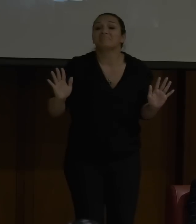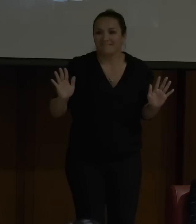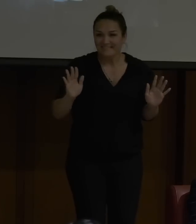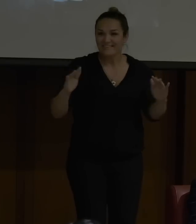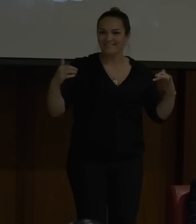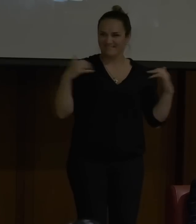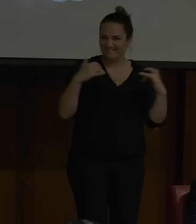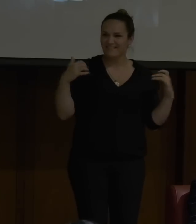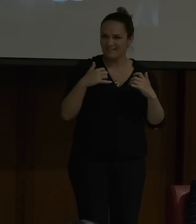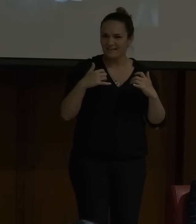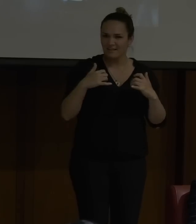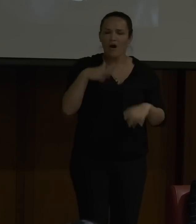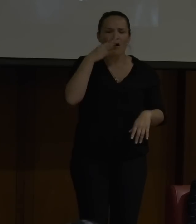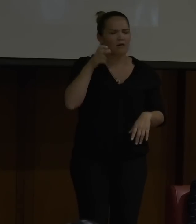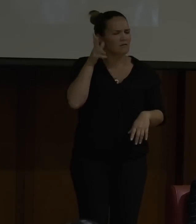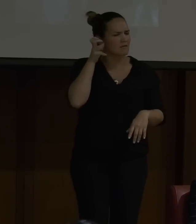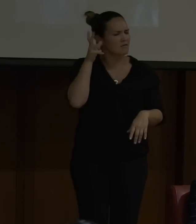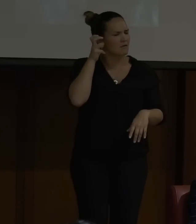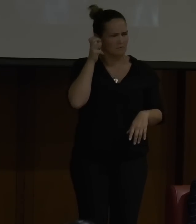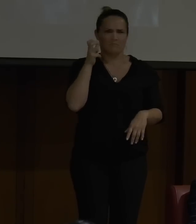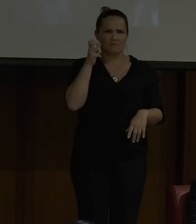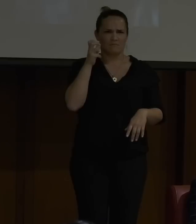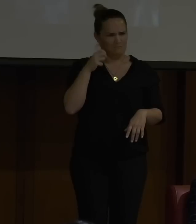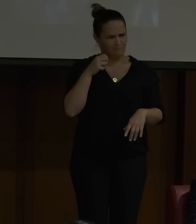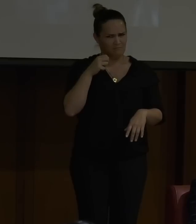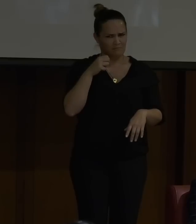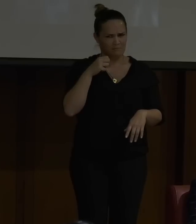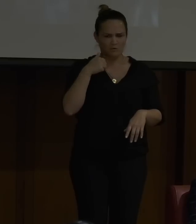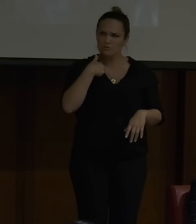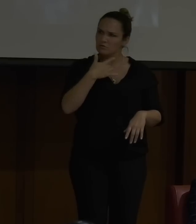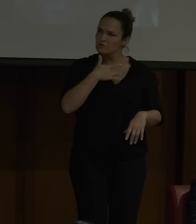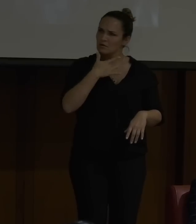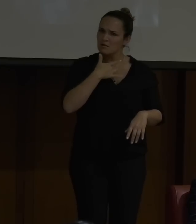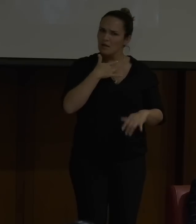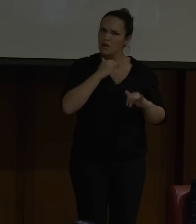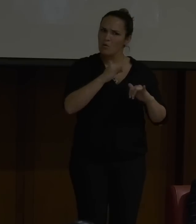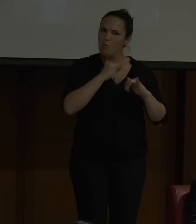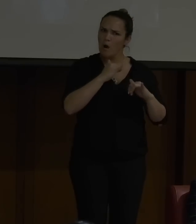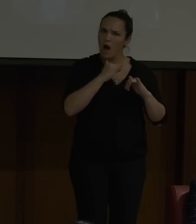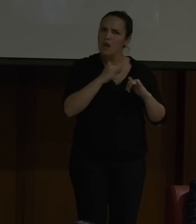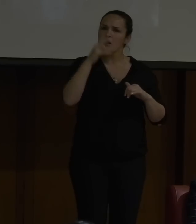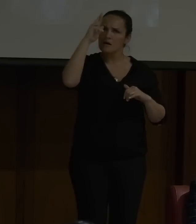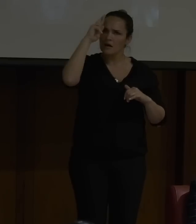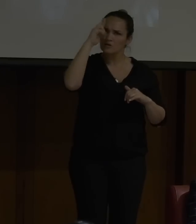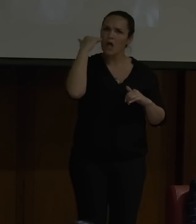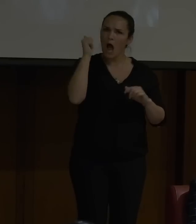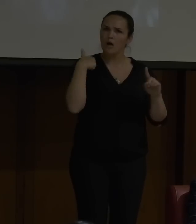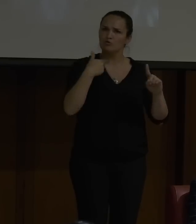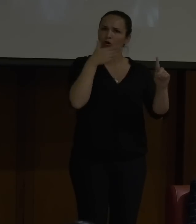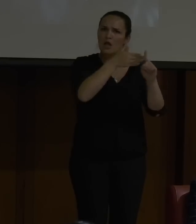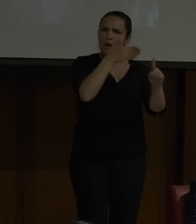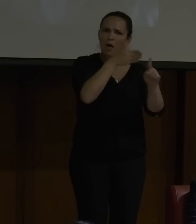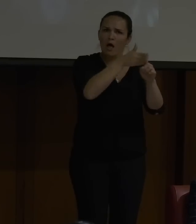Leandro oyó esa expresión y dijo: caramba, a mí me está pasando lo mismo. Pero yo a la muchacha esa, si